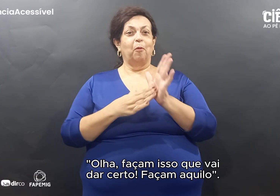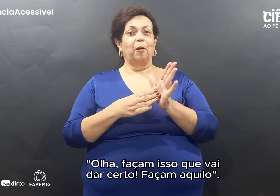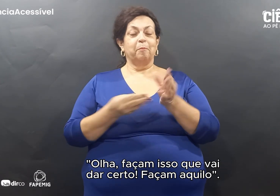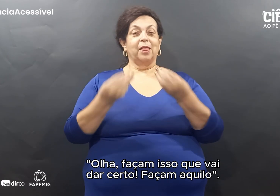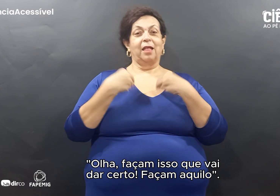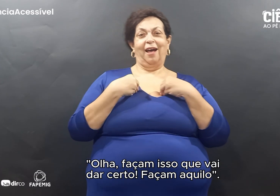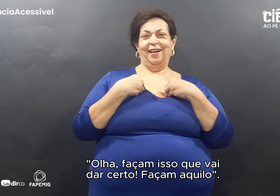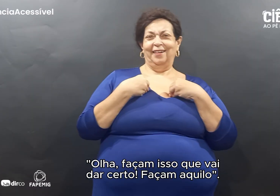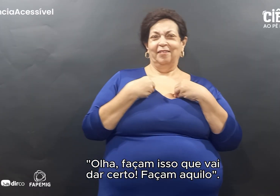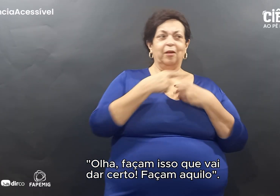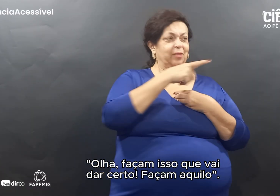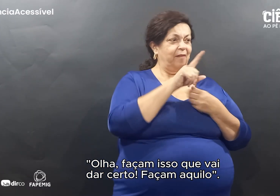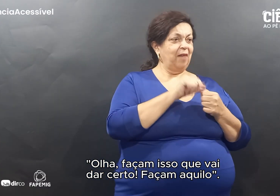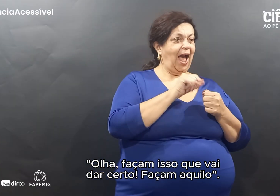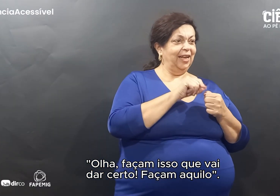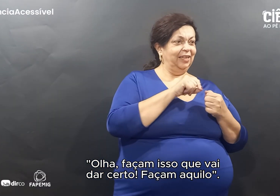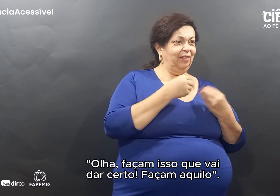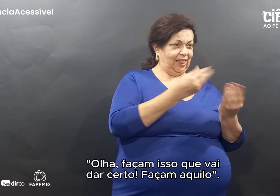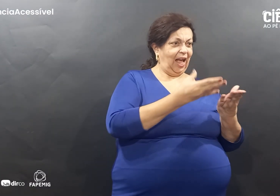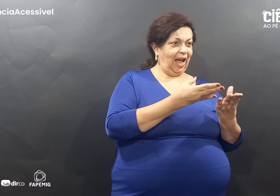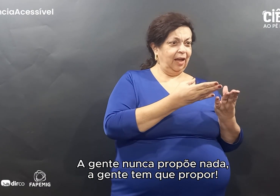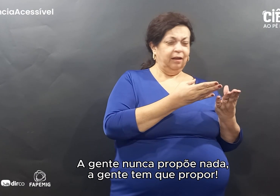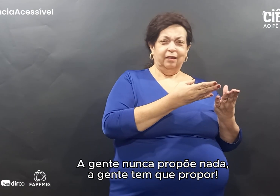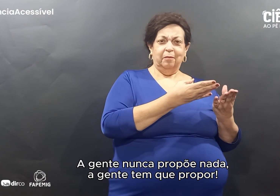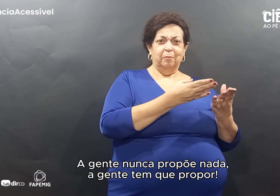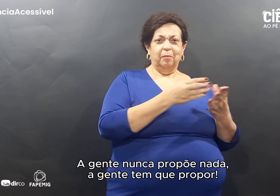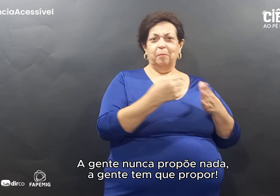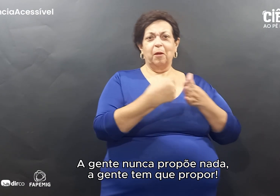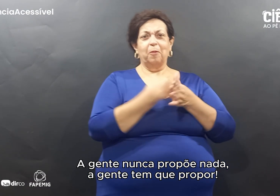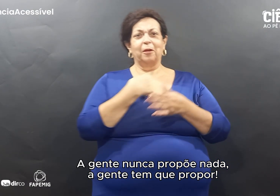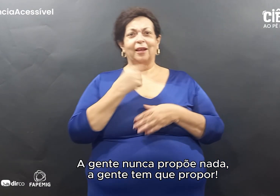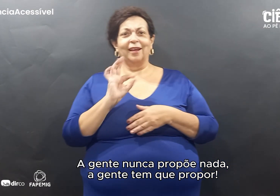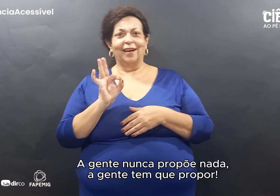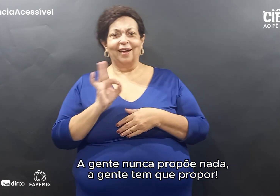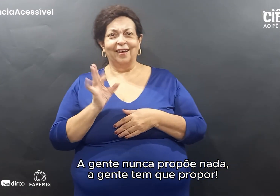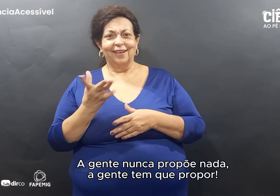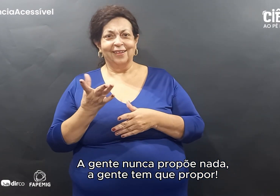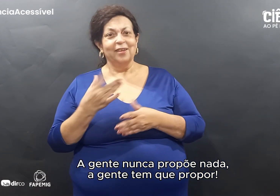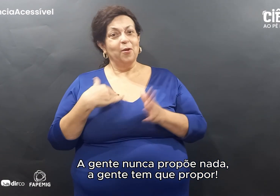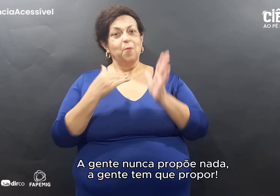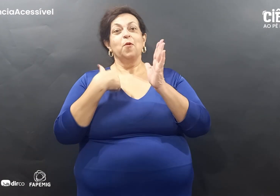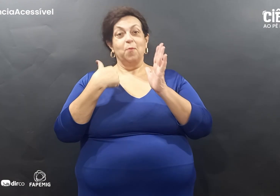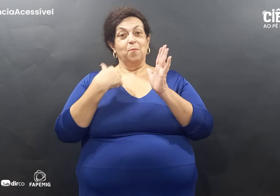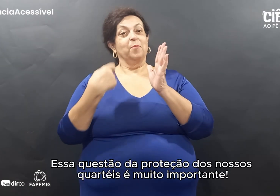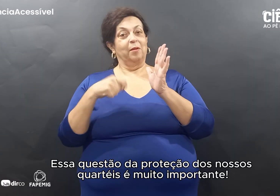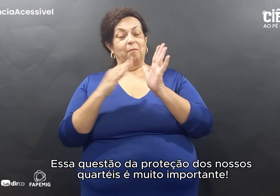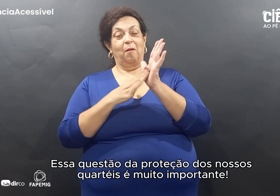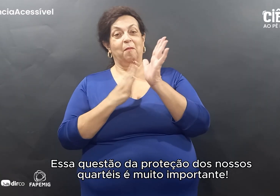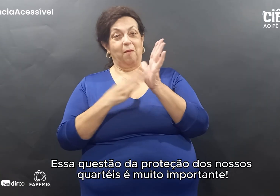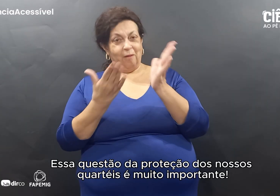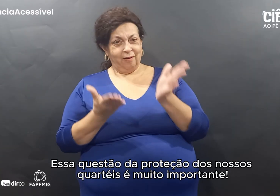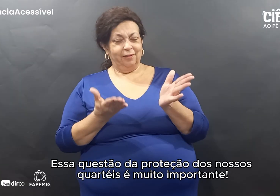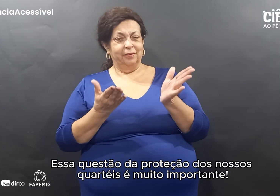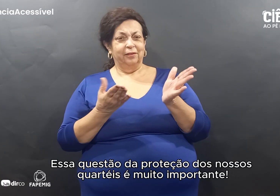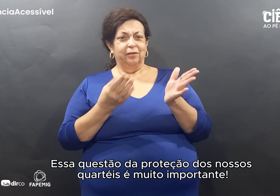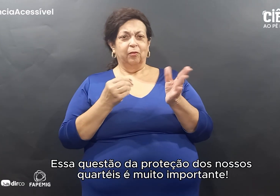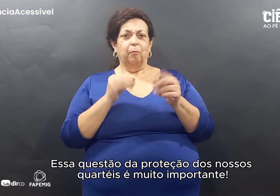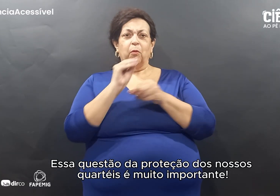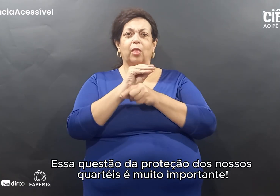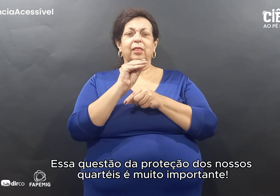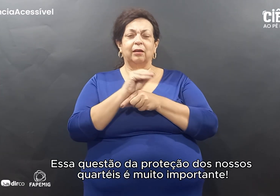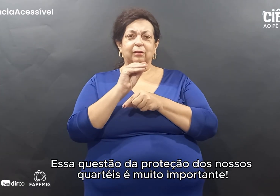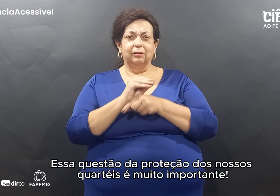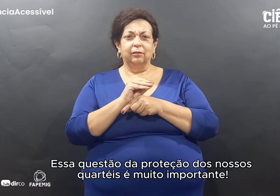né? Olha, façam isso que vai dar certo, façam aquilo. A gente nunca propõe nada. A gente tem que propor. Essa questão aí da